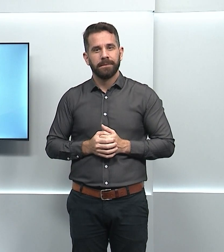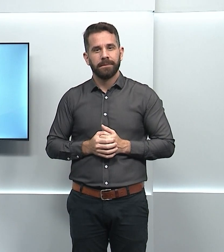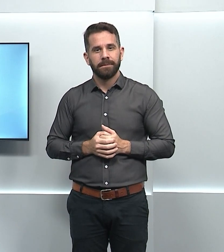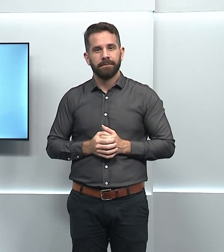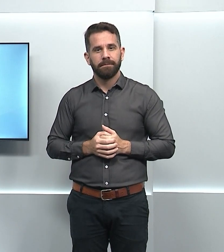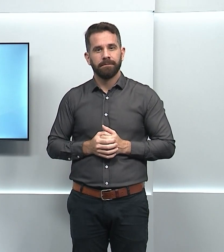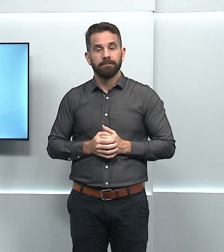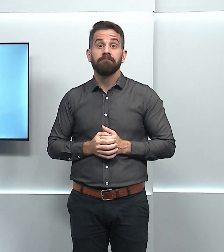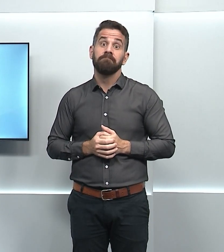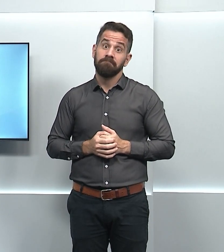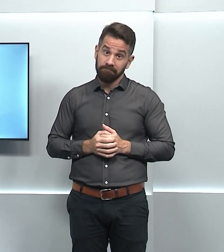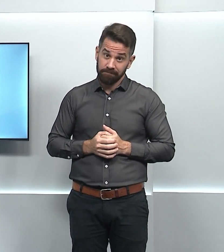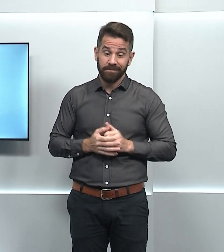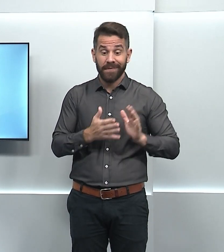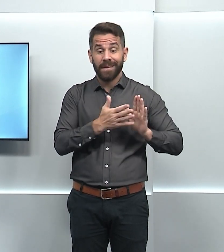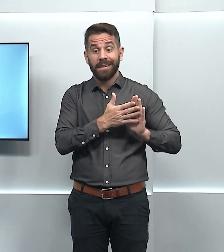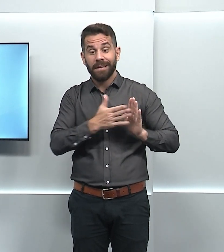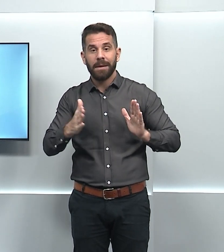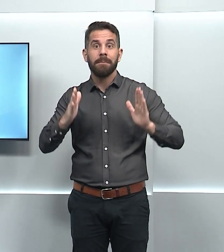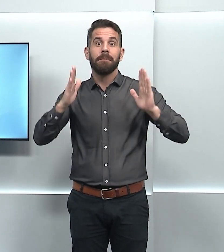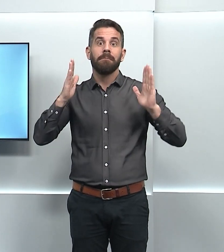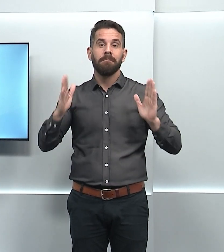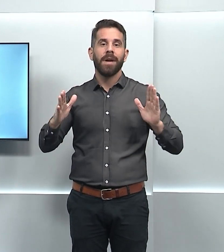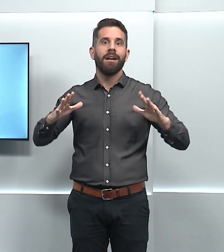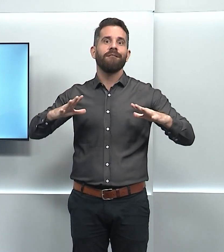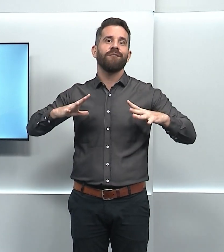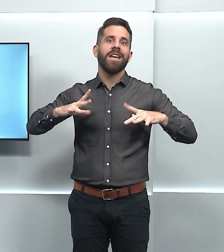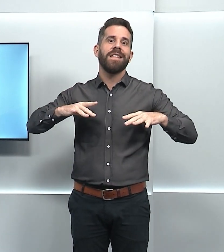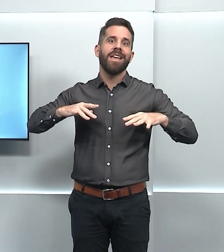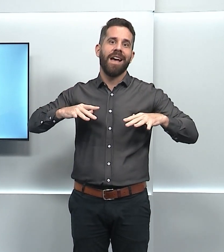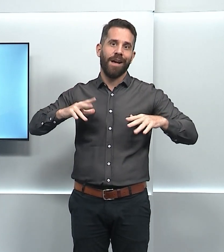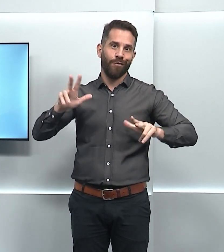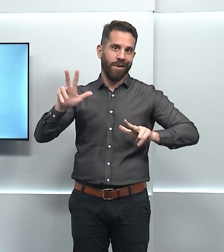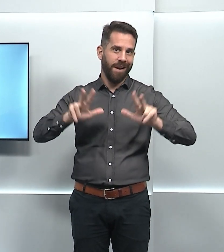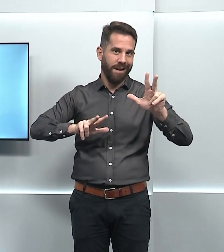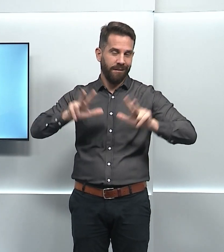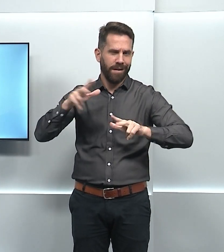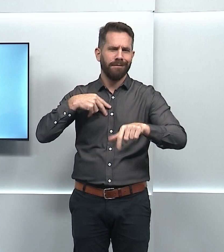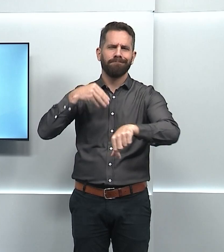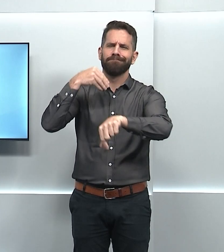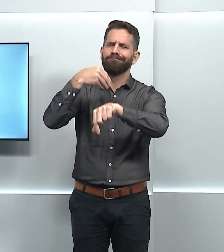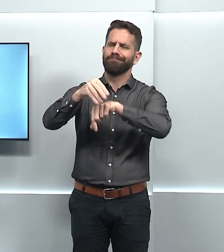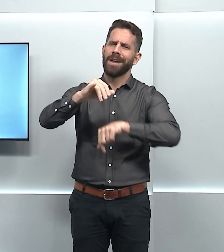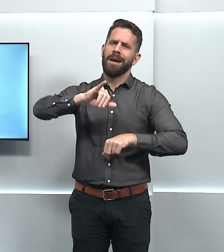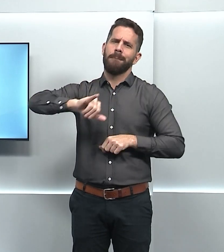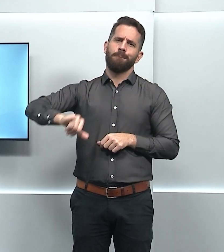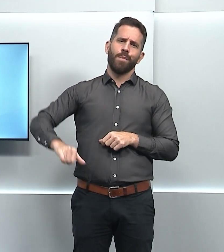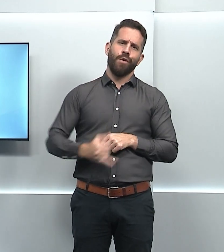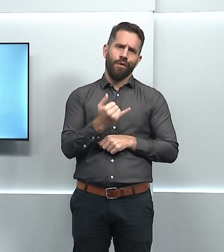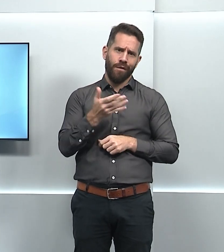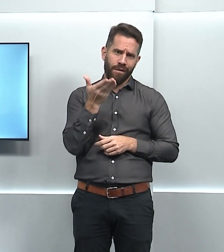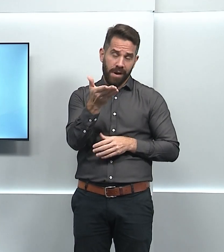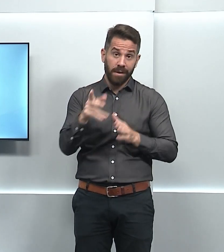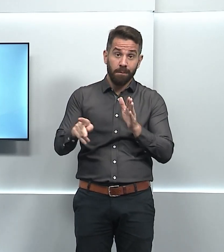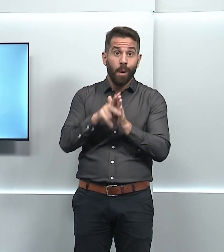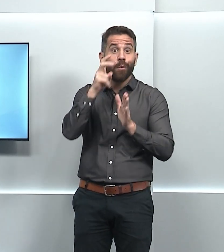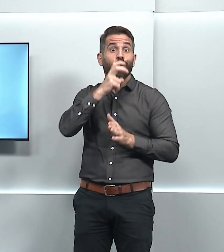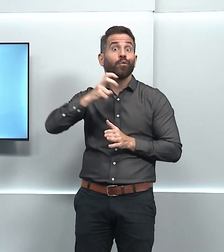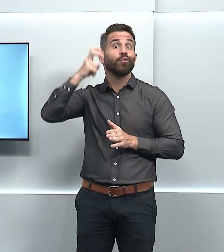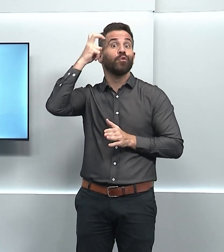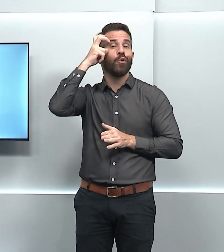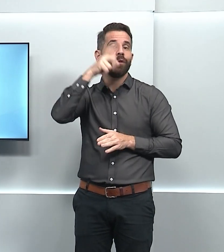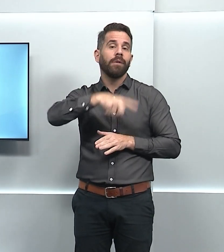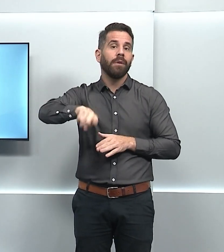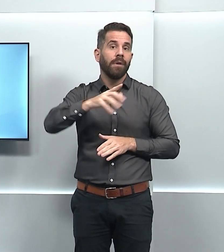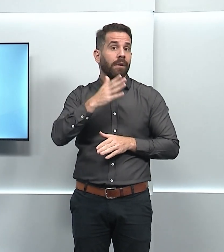Mas a gente está em pleno feriadão de carnaval, por isso nós vamos te dar uma dica cultural para você que quer aproveitar a cidade de uma forma mais